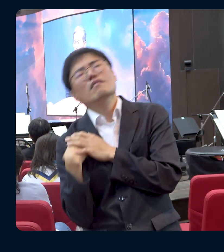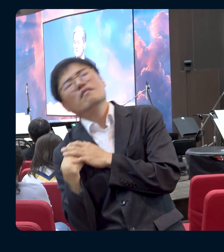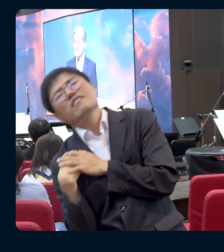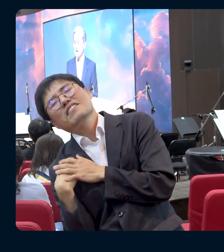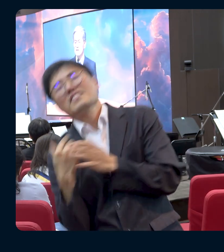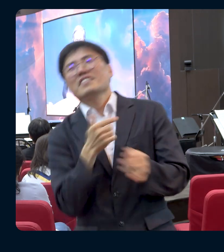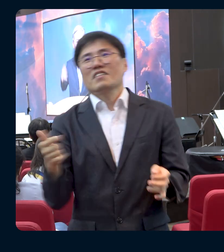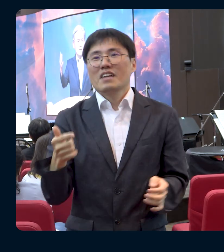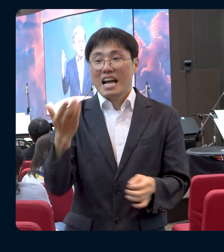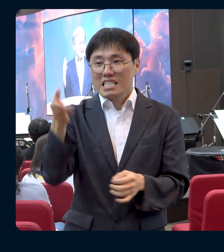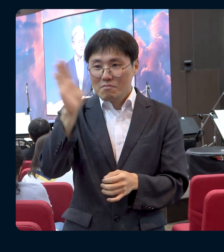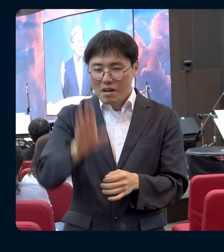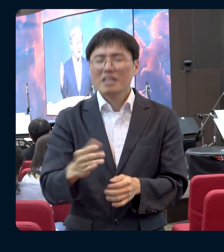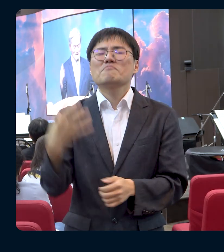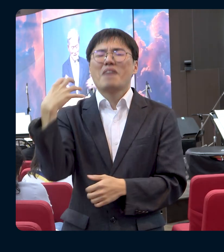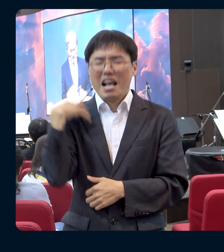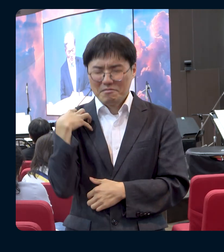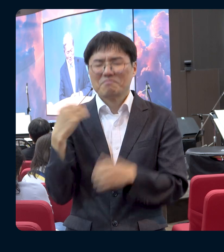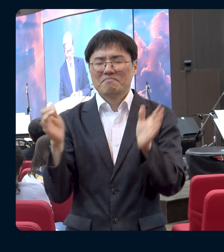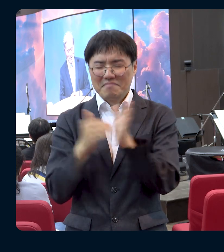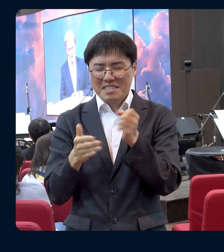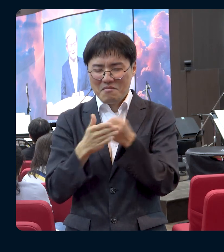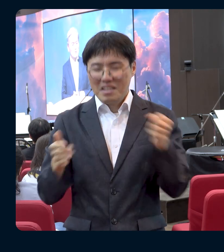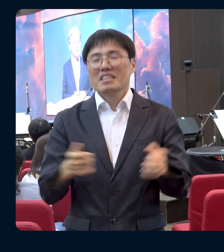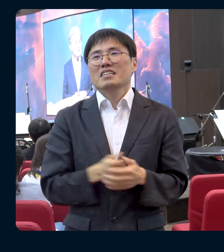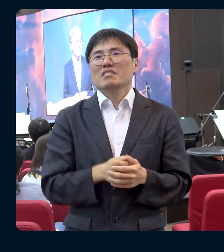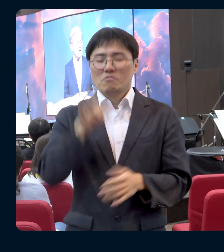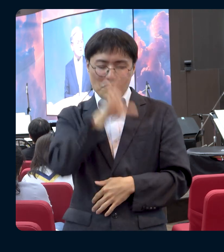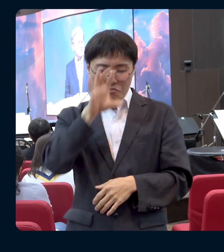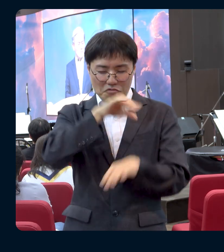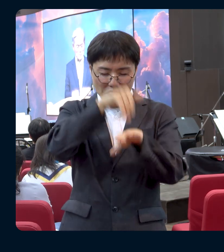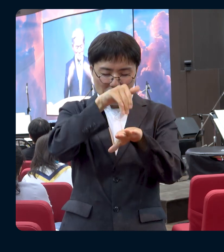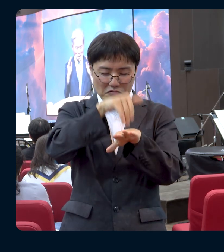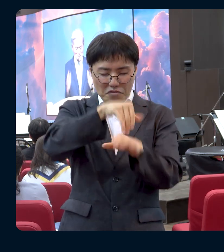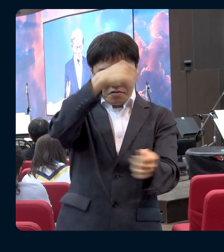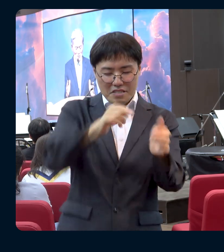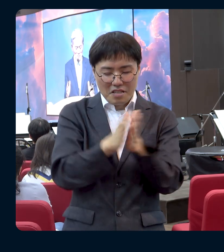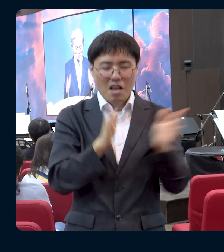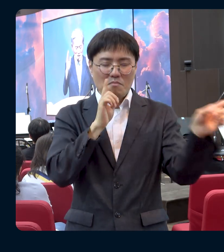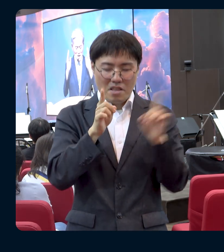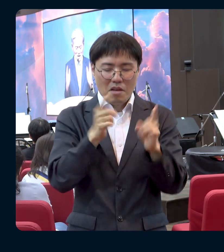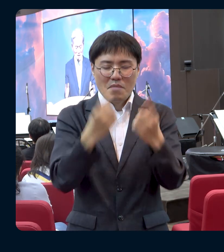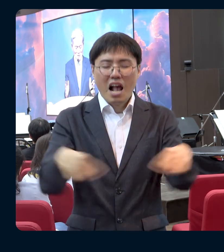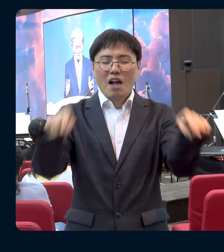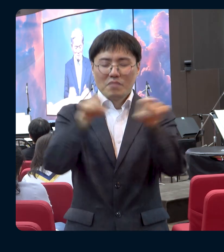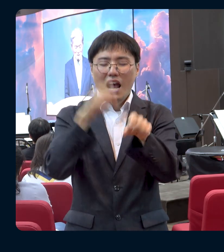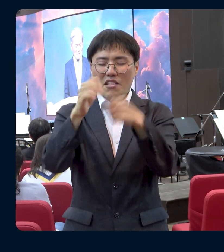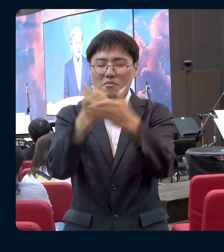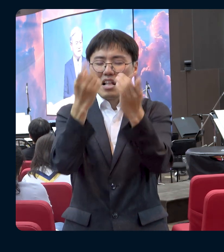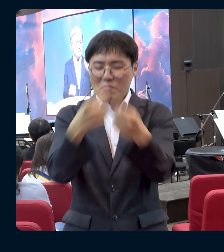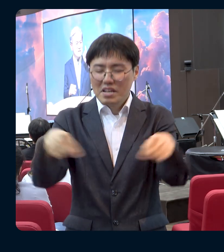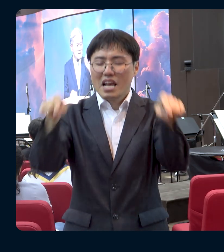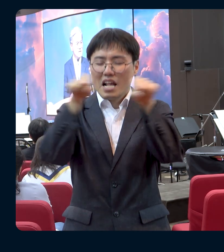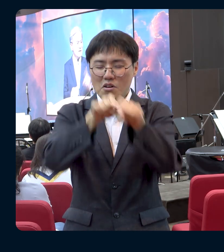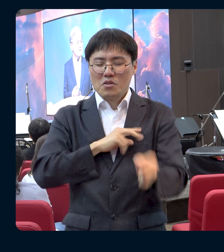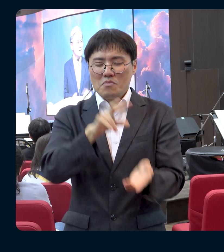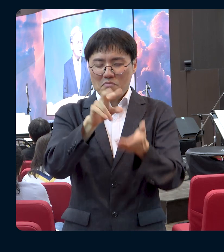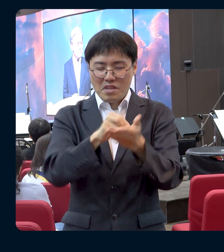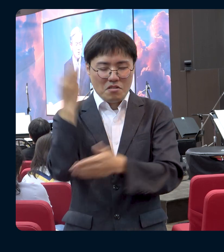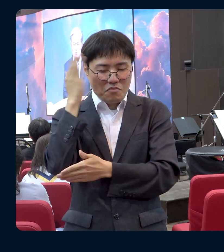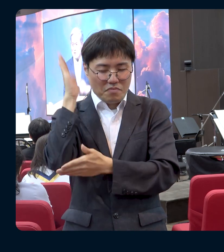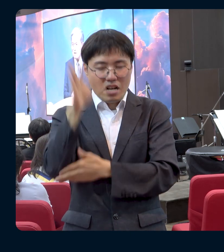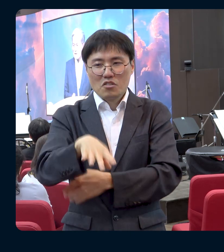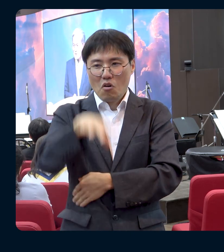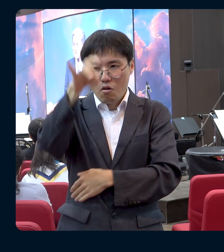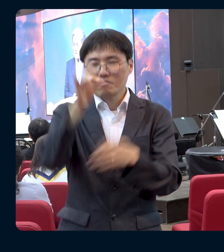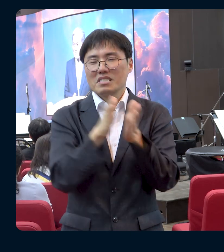부담스러웠죠. 하지만 이게 맡았으니까, 그래서 이제 훈련을 시작하면서 말씀과 함께, 하나님과 함께라고 하는 세미나를